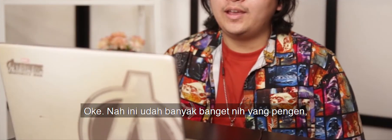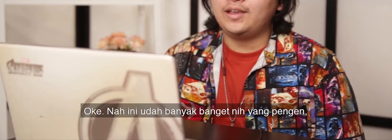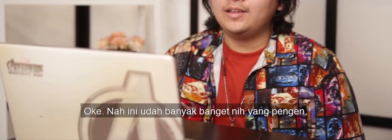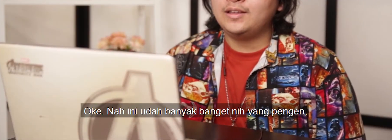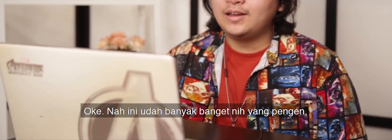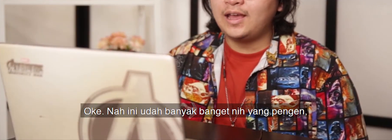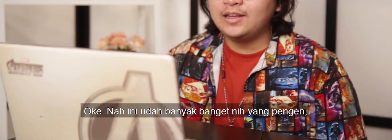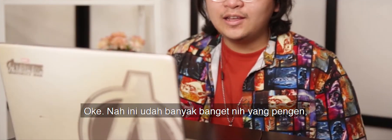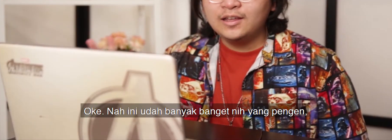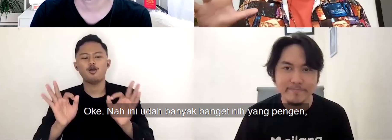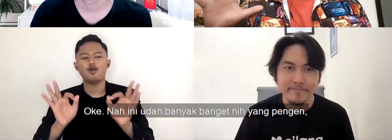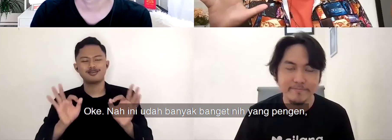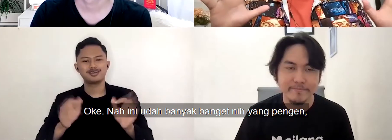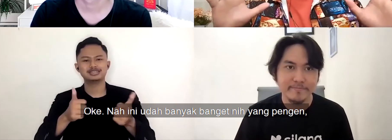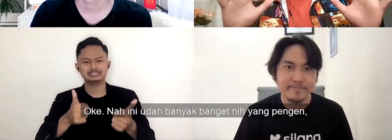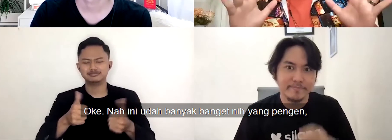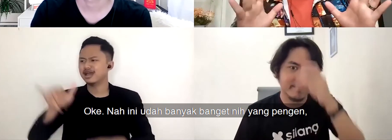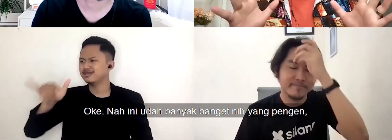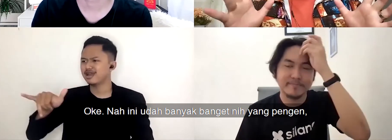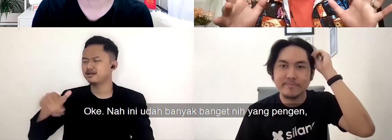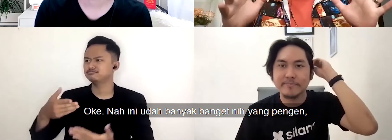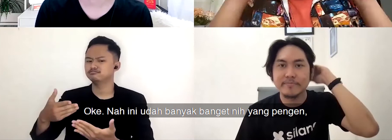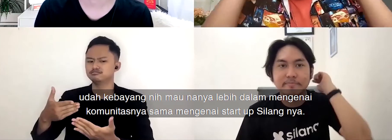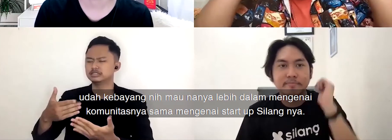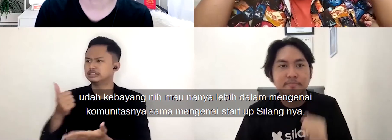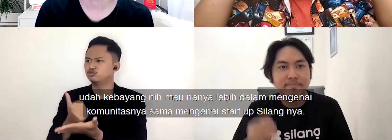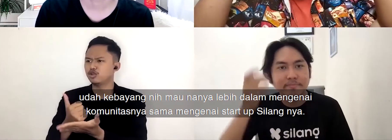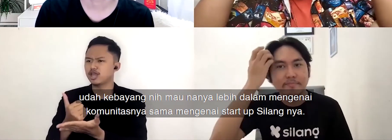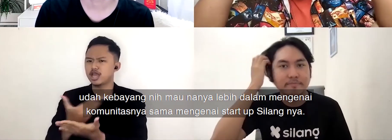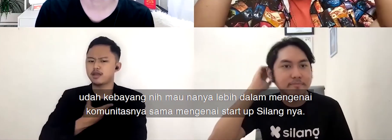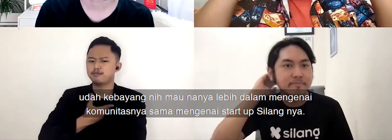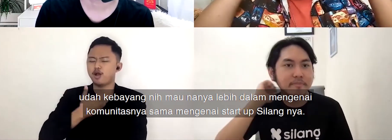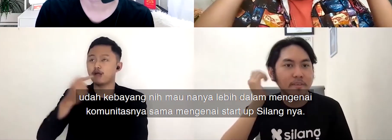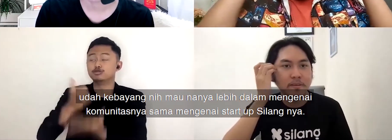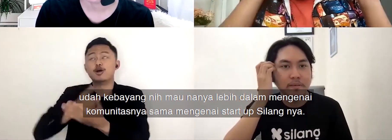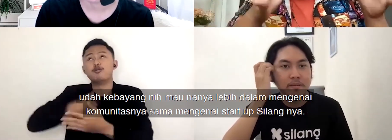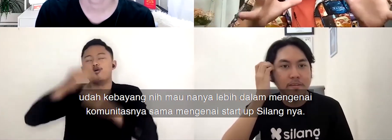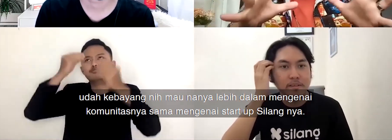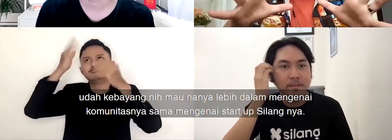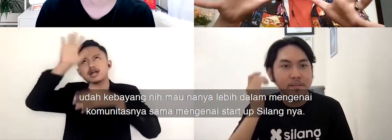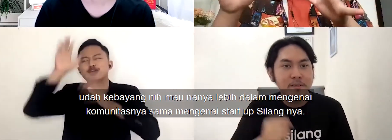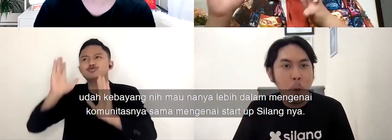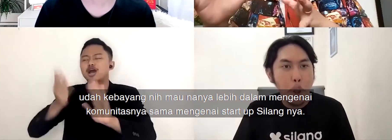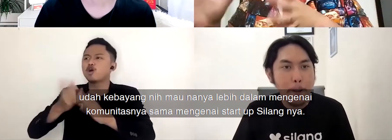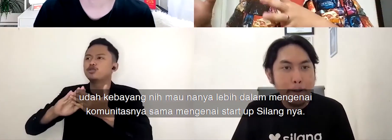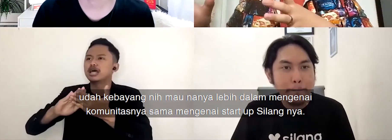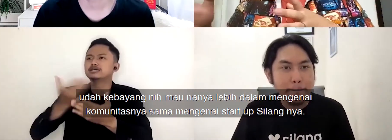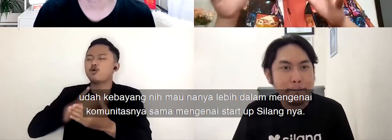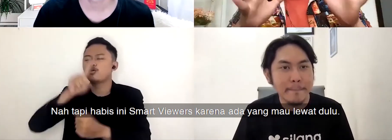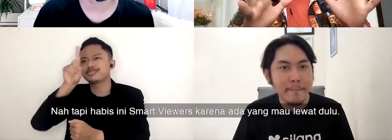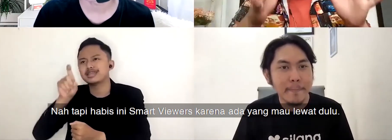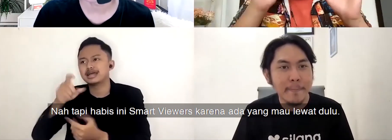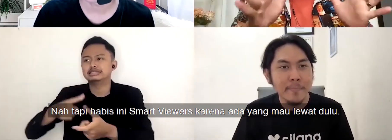oke Ini udah banyak banget pengen udah-udah kebaya ini mau nanya lebih dalam mengenai komunitasnya sama mengenai start